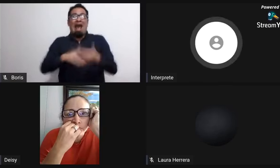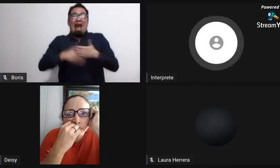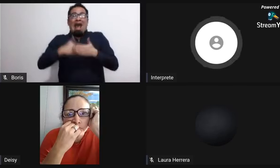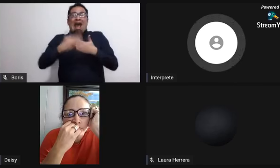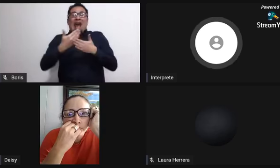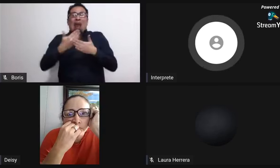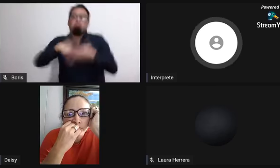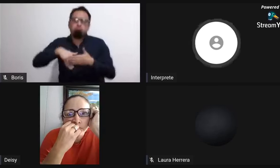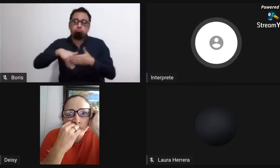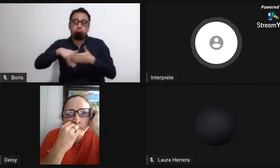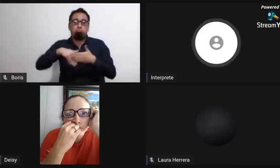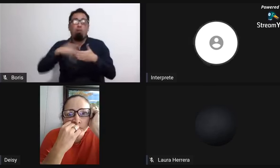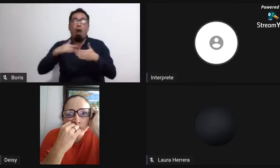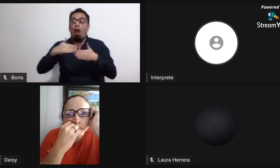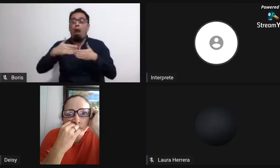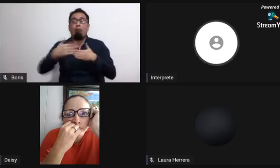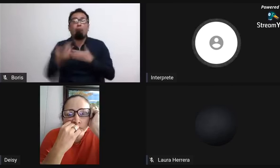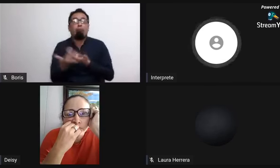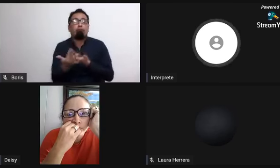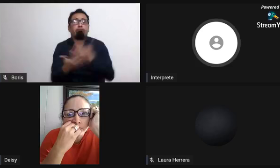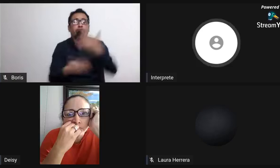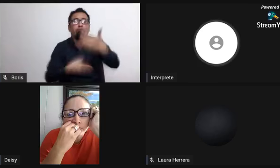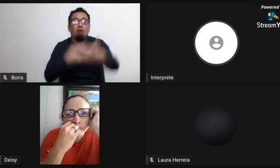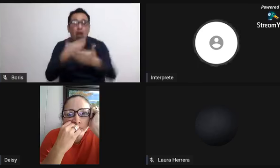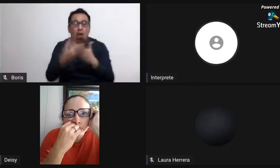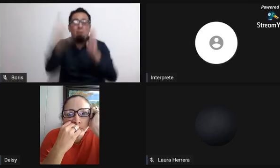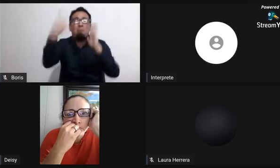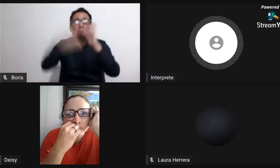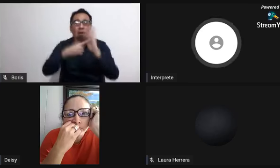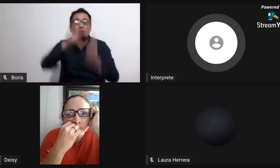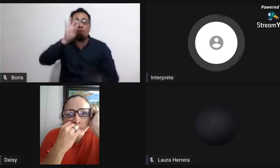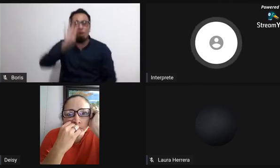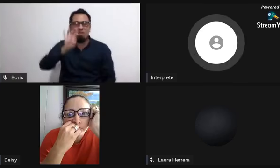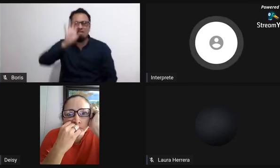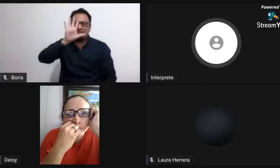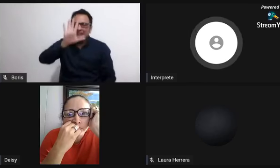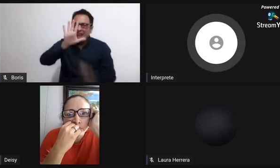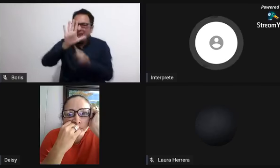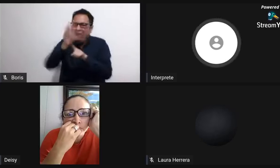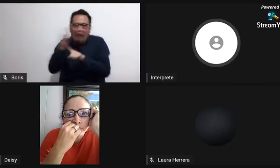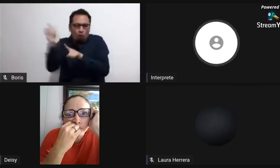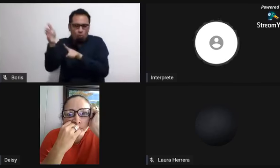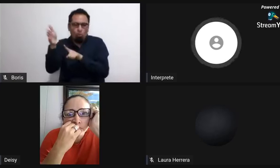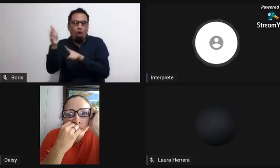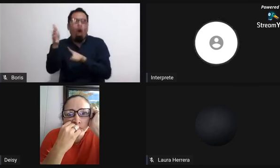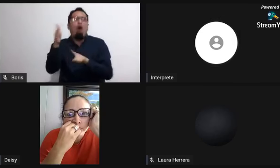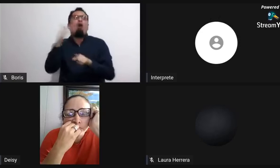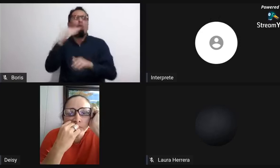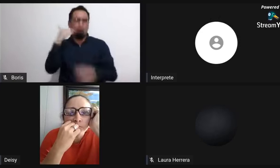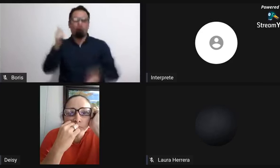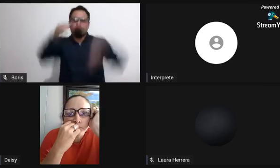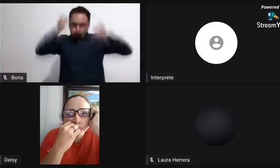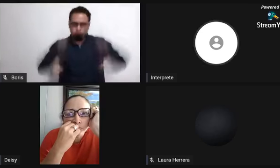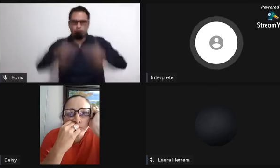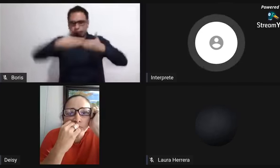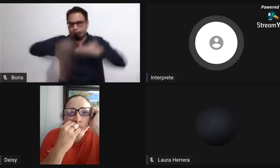los hombres o de las personas con género masculino, hasta ese momento, digamos que no tenía